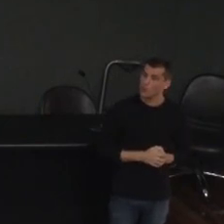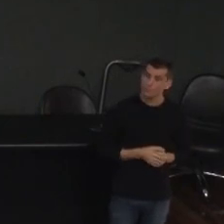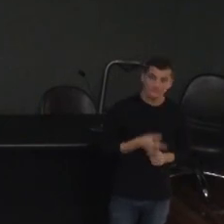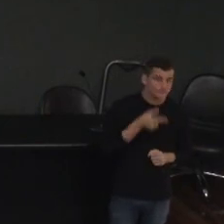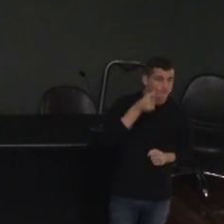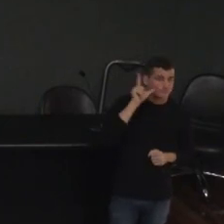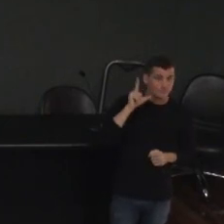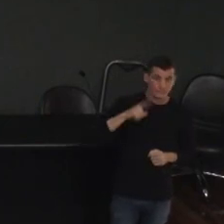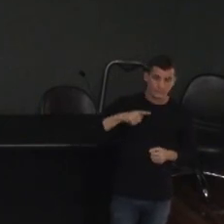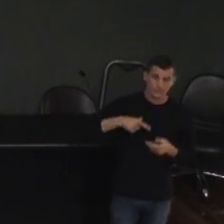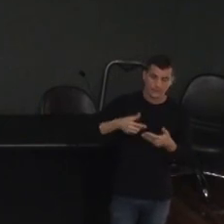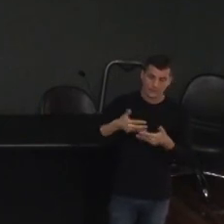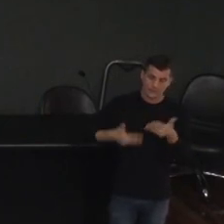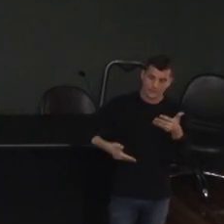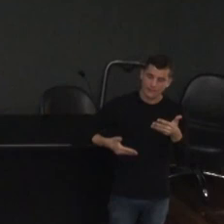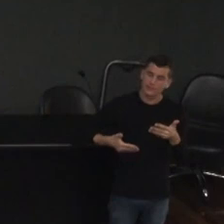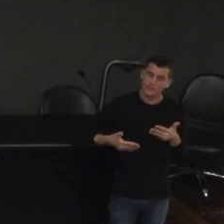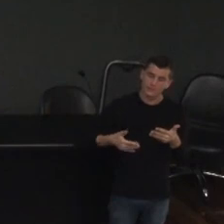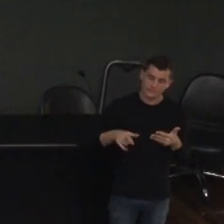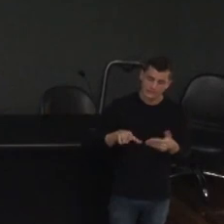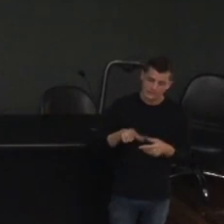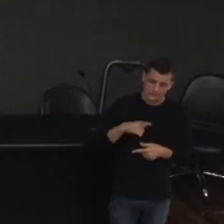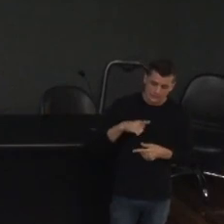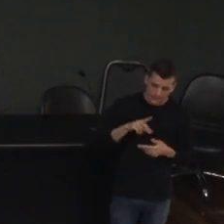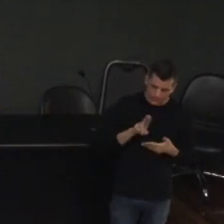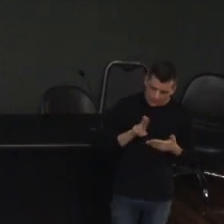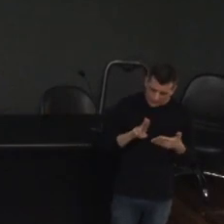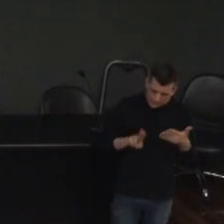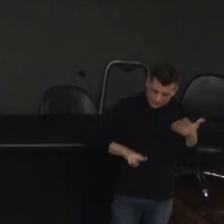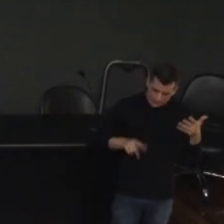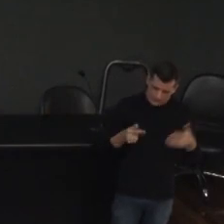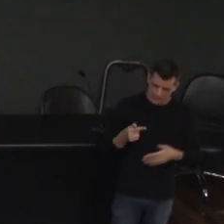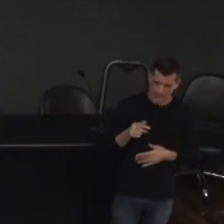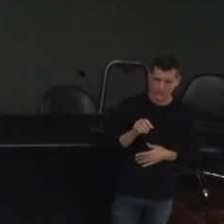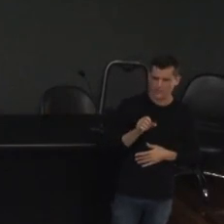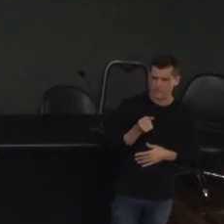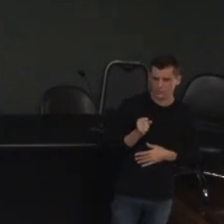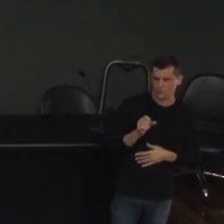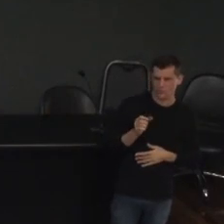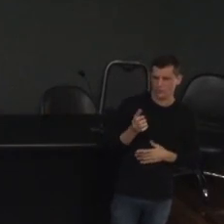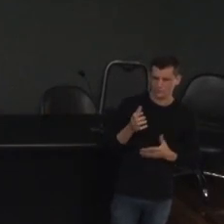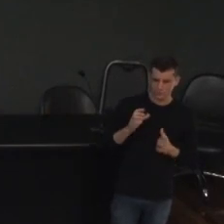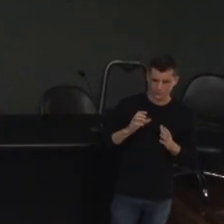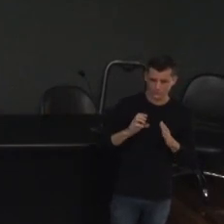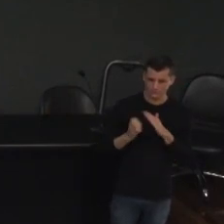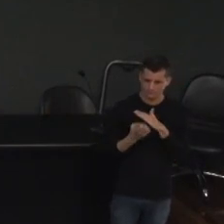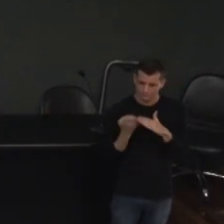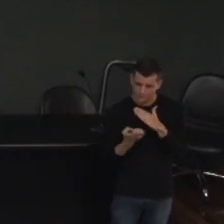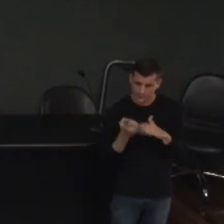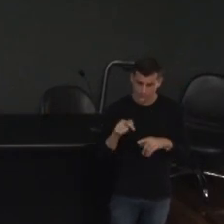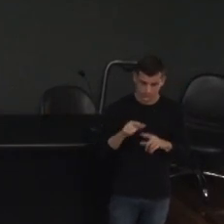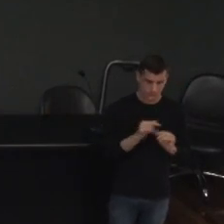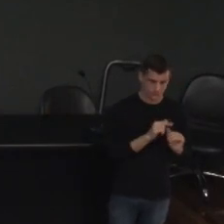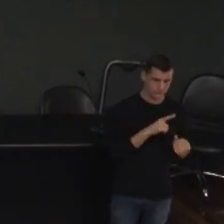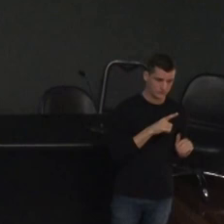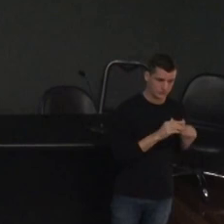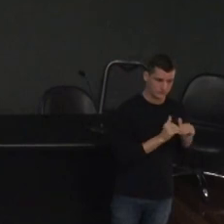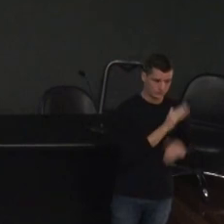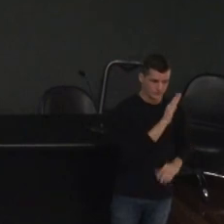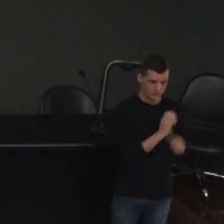tem vários outros são uma lista com mais sete ou oito empresas tem mais empresas do que poder público tá então